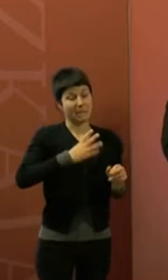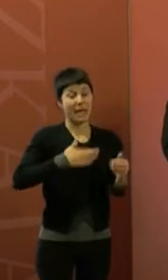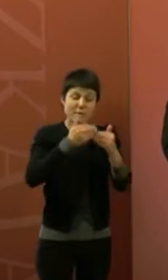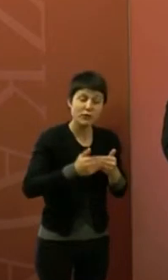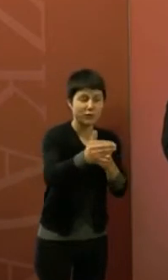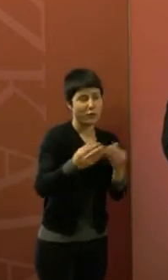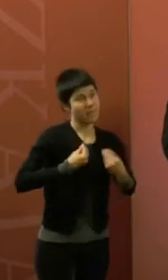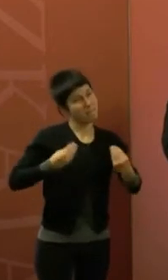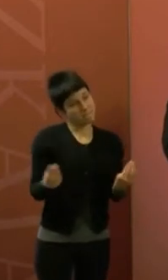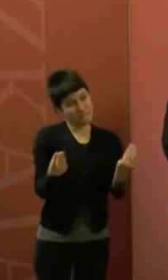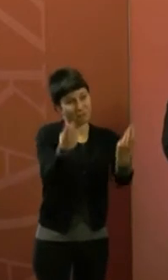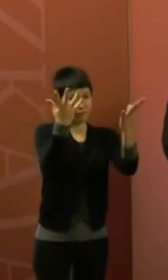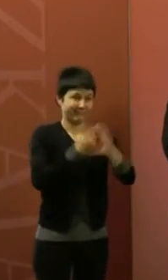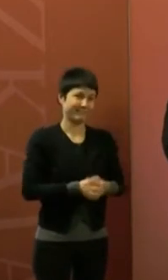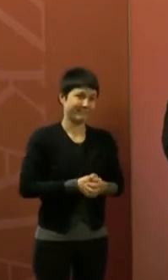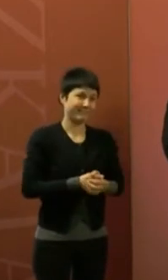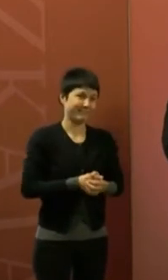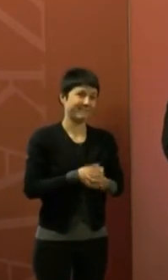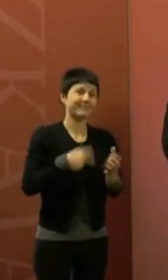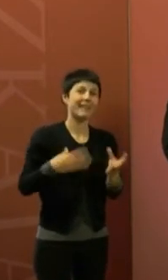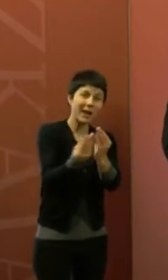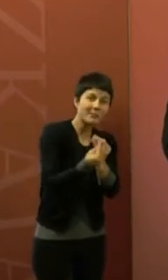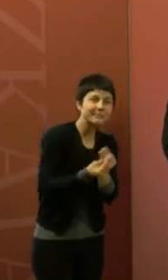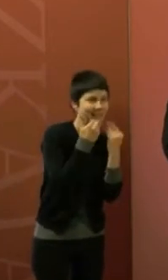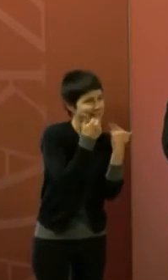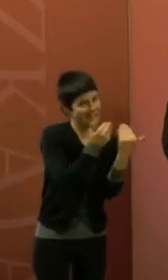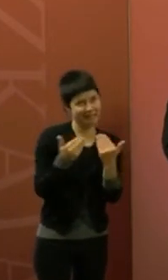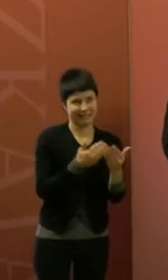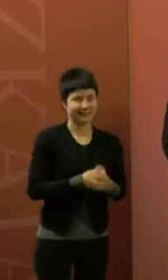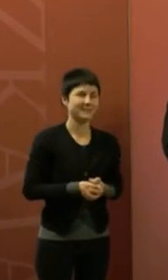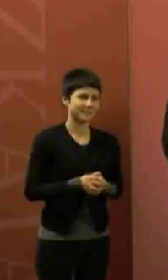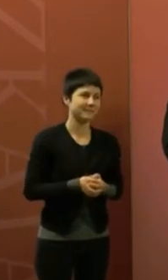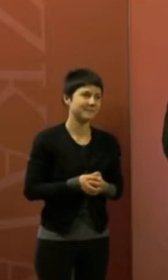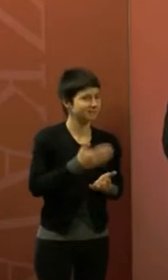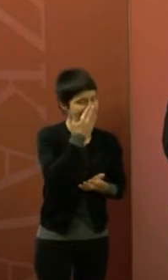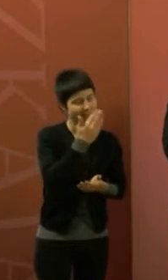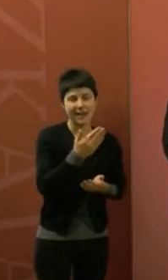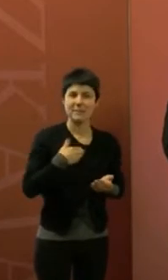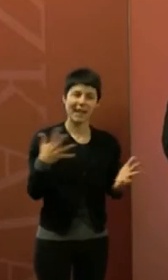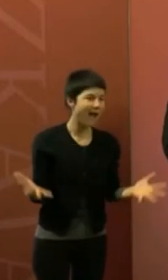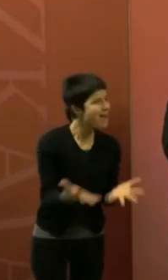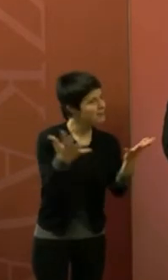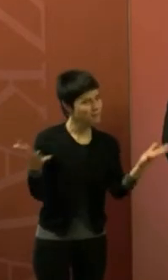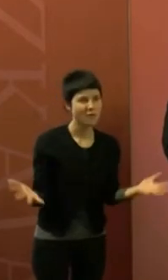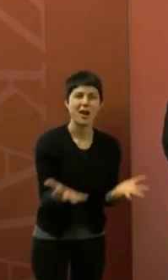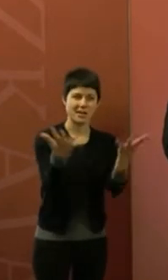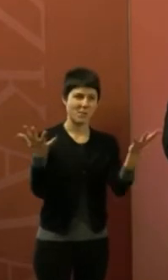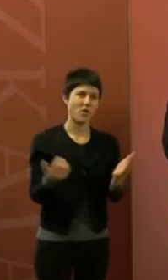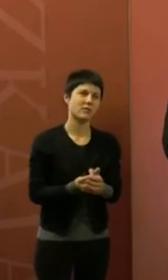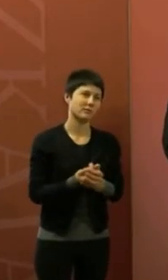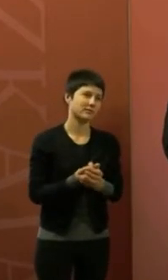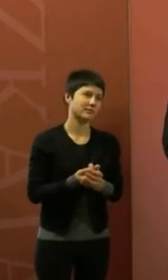que hoy. Gracias por acompañarnos y de verdad que les vaya bien, ánimo, ánimo y